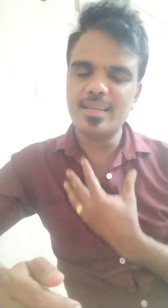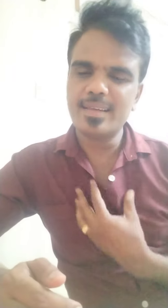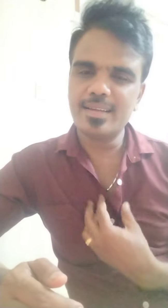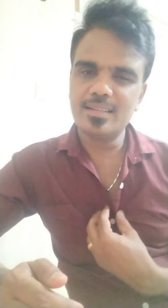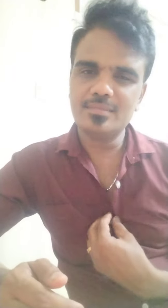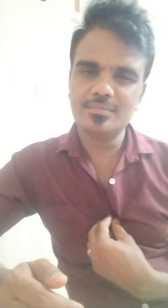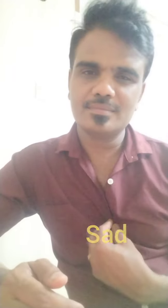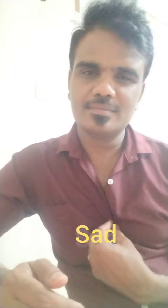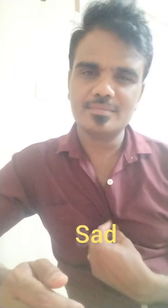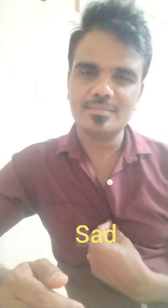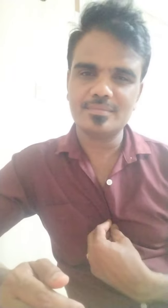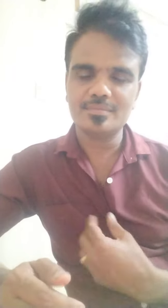சேட்,